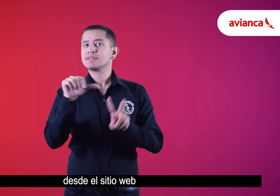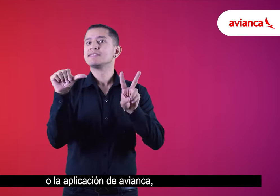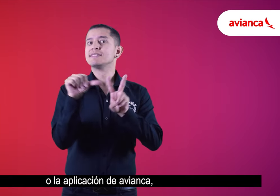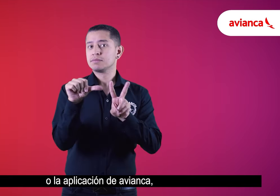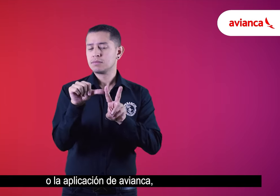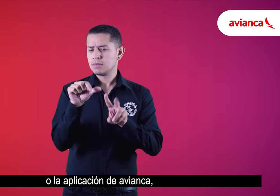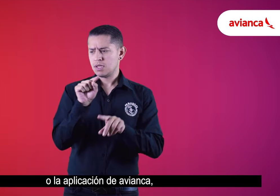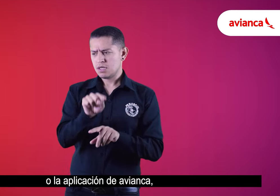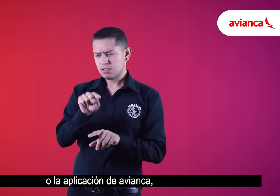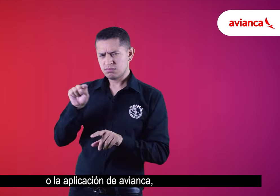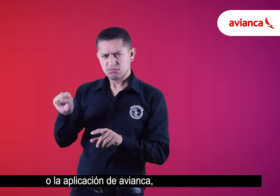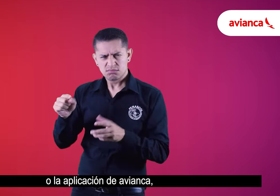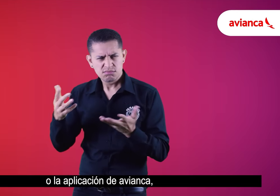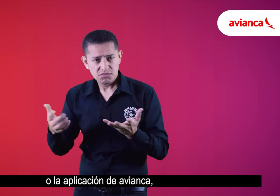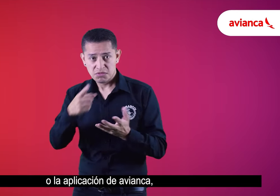O la aplicación de Avianca.